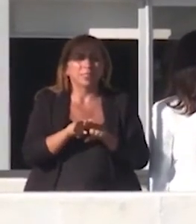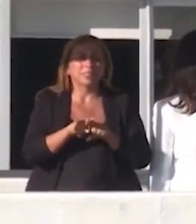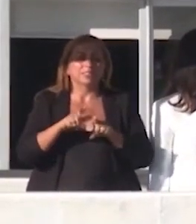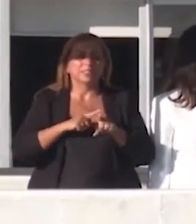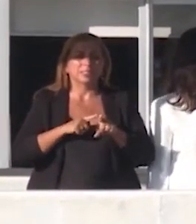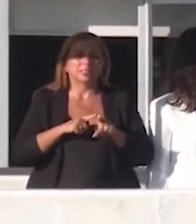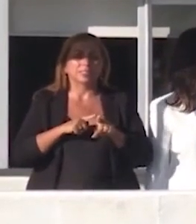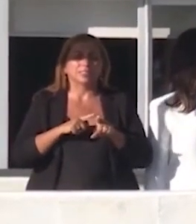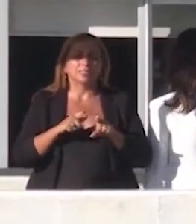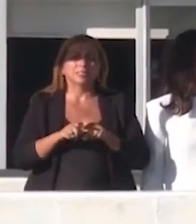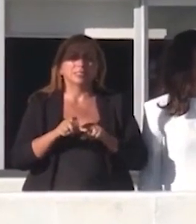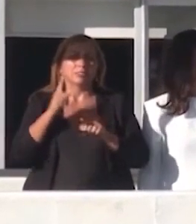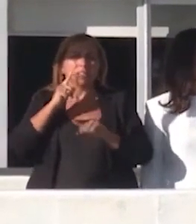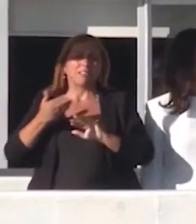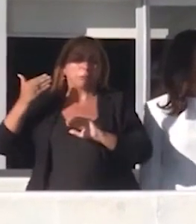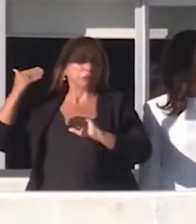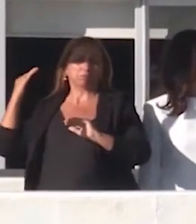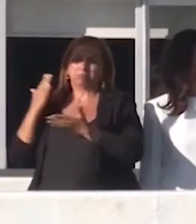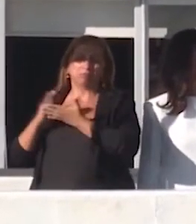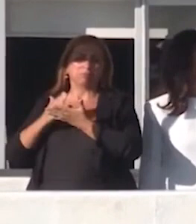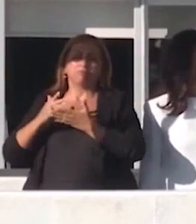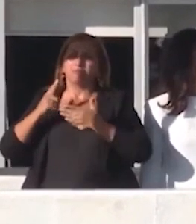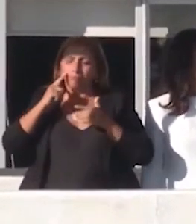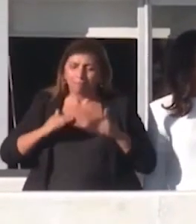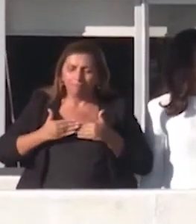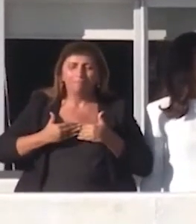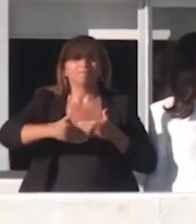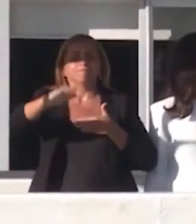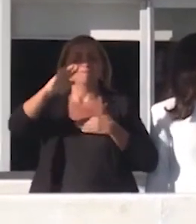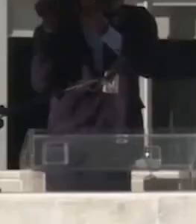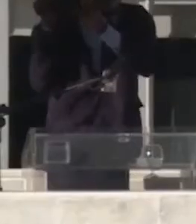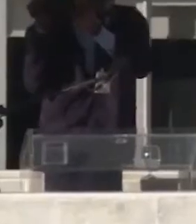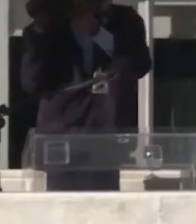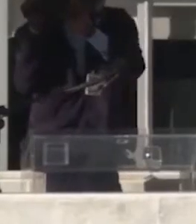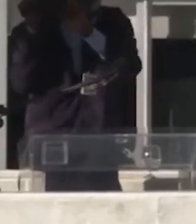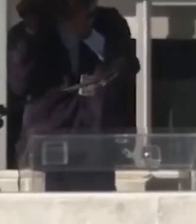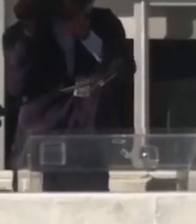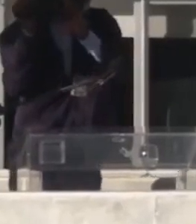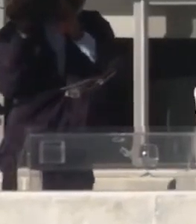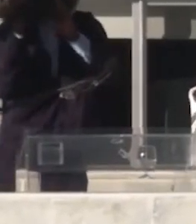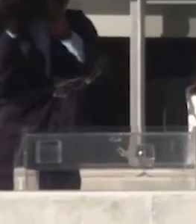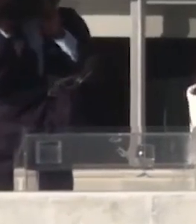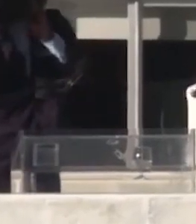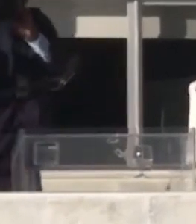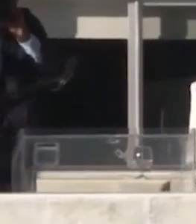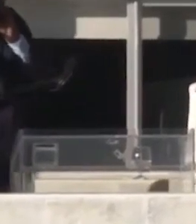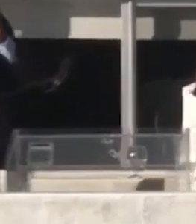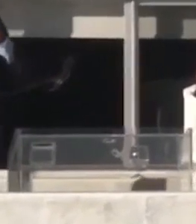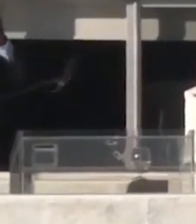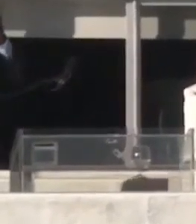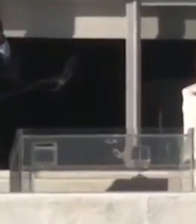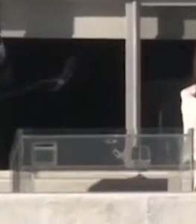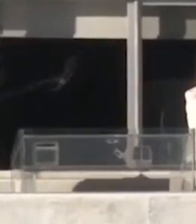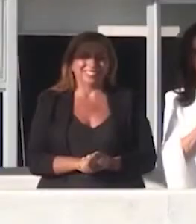e não pelo retrovisor de um passado de divisão e intolerância. Lula chorou ao mencionar a miséria